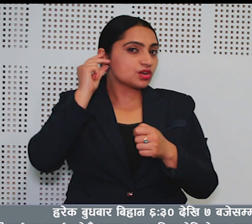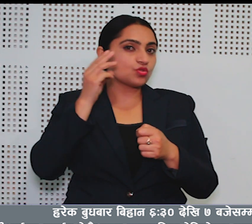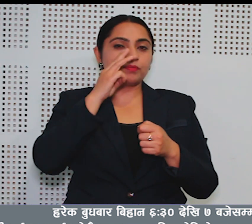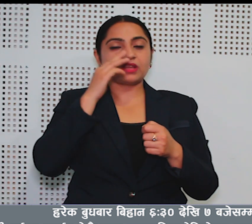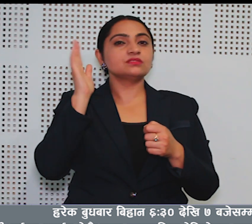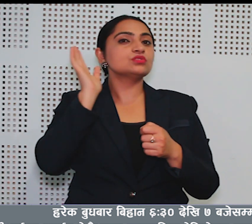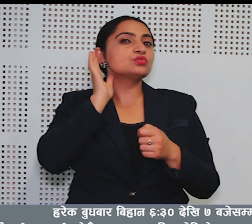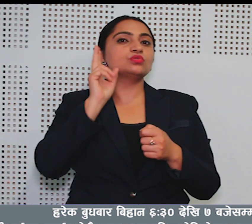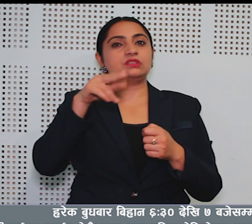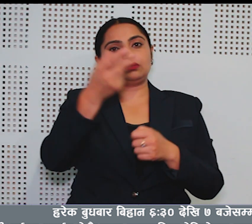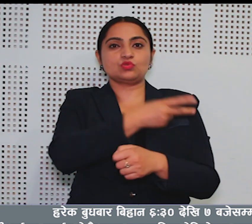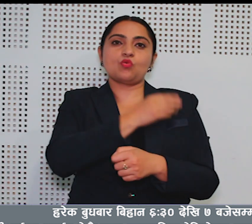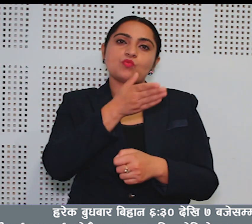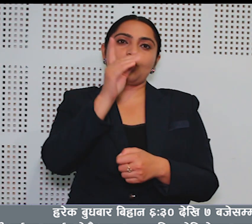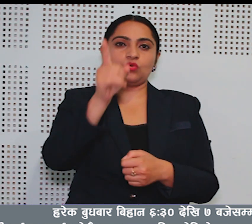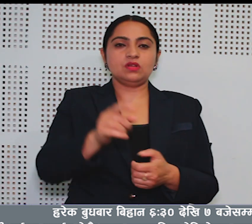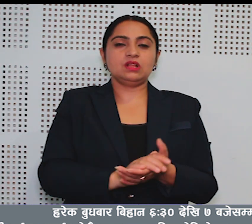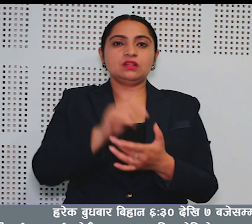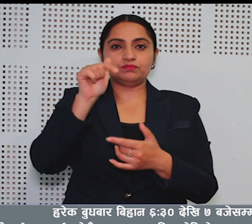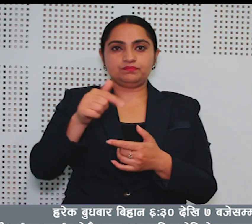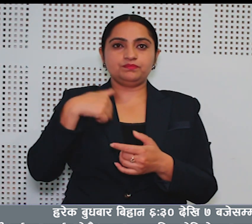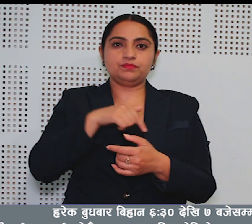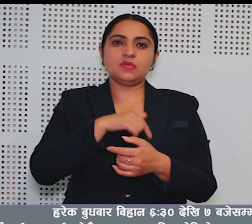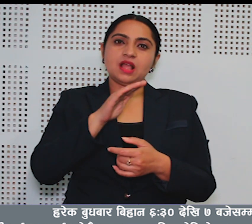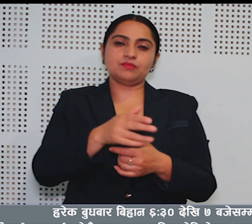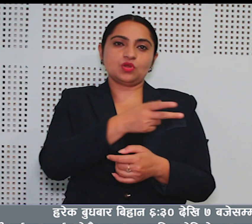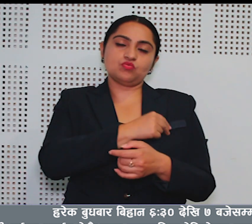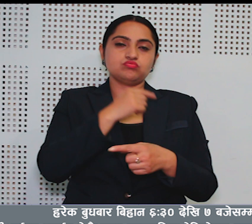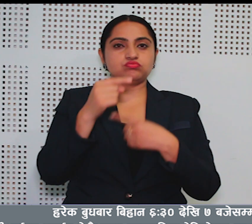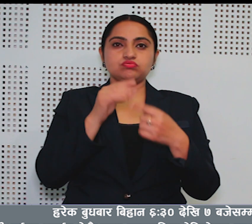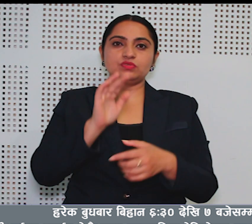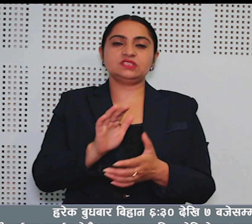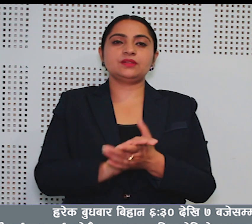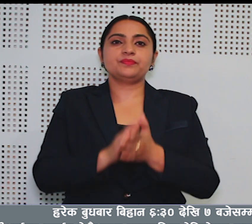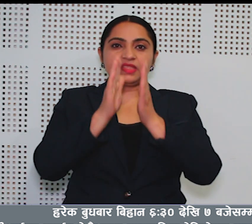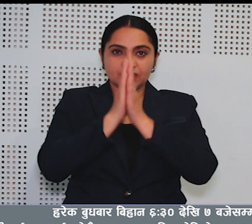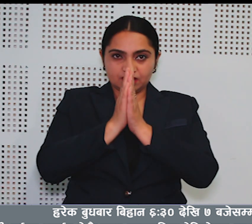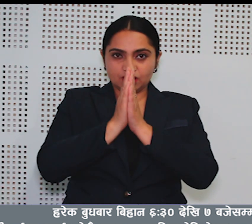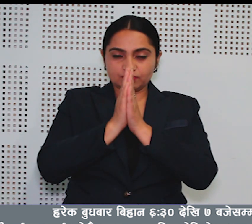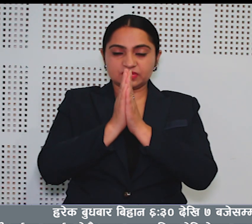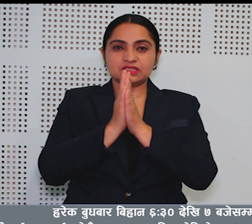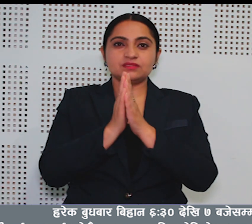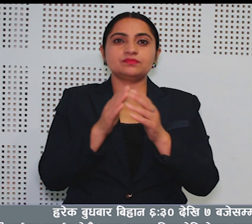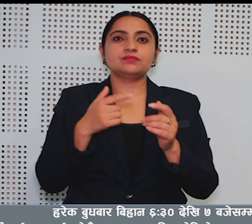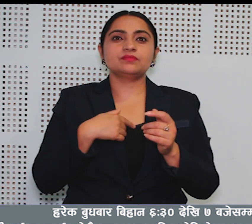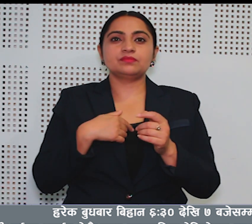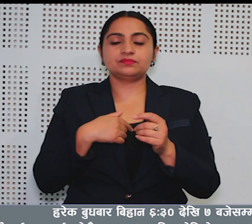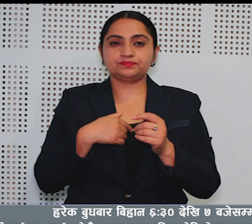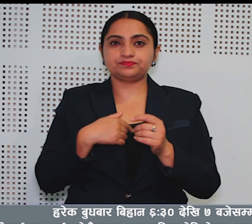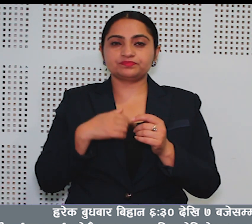हामीले लगाएको यो खोप अनि अहिले हामीले लगाइरहेछौँ। नमस्ते, मेरो खिरिबिक बनापानौ मार्तटी बाजुरा। हामी